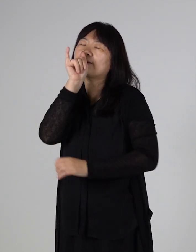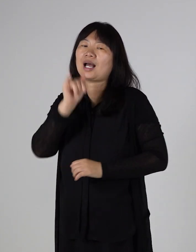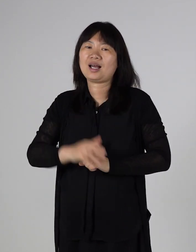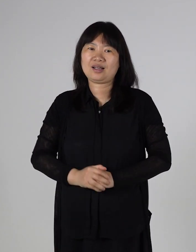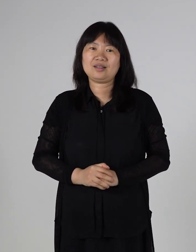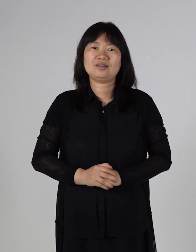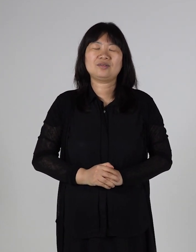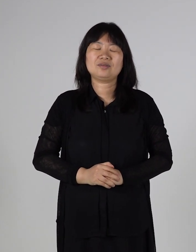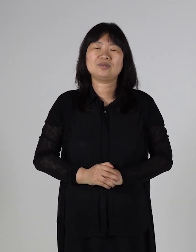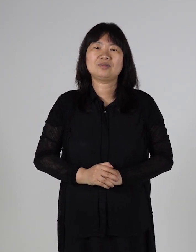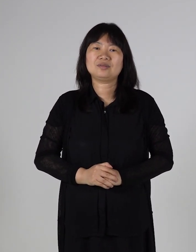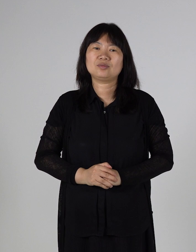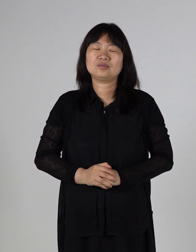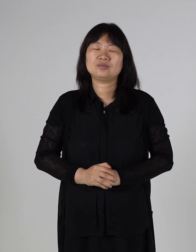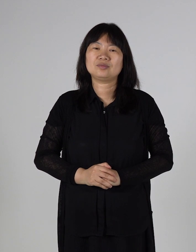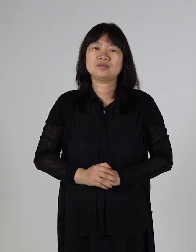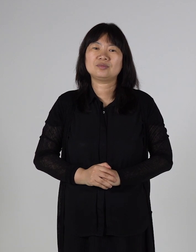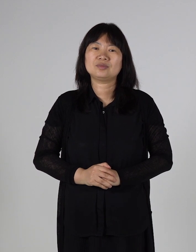돌보는 천사들은